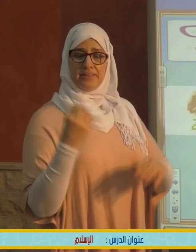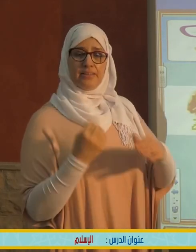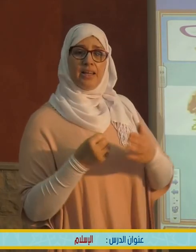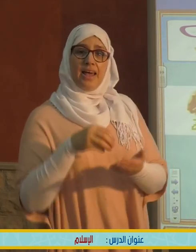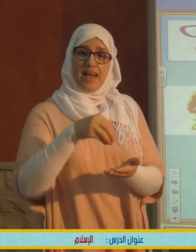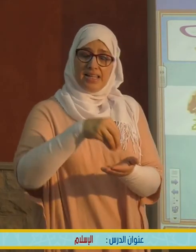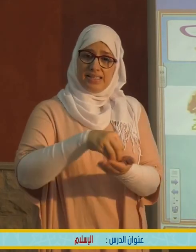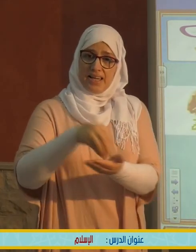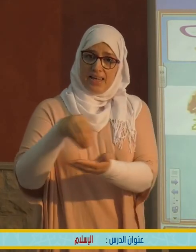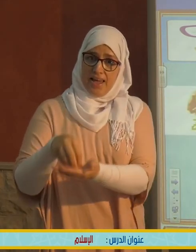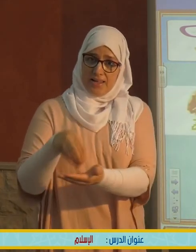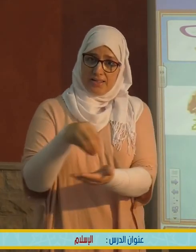ثالثا الزكاة،